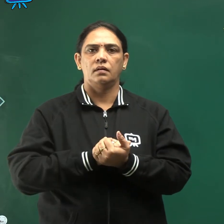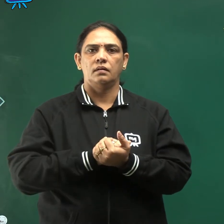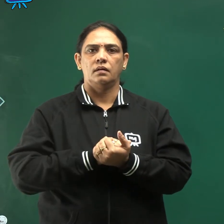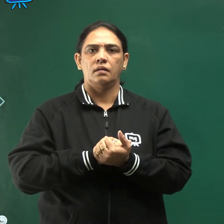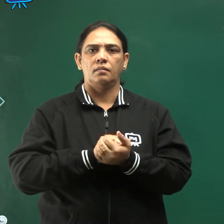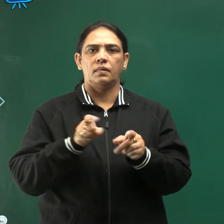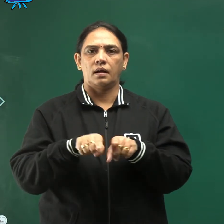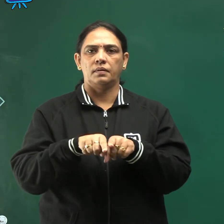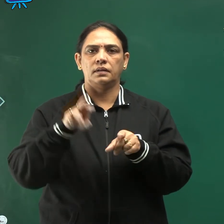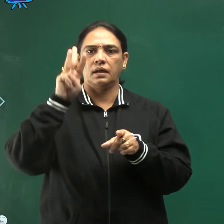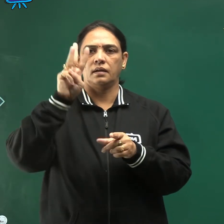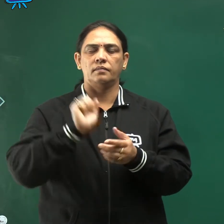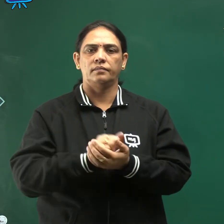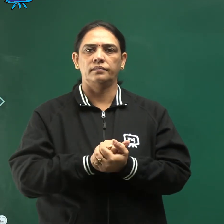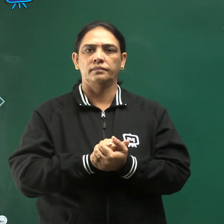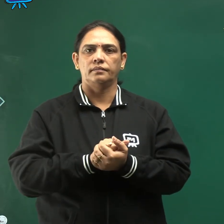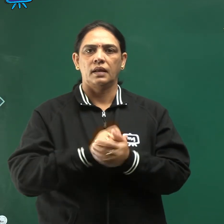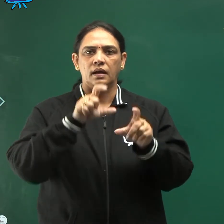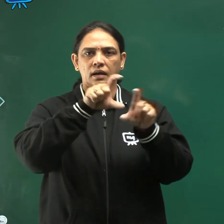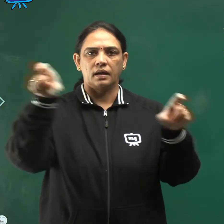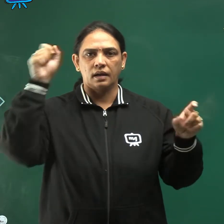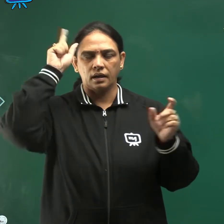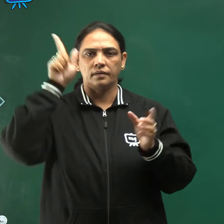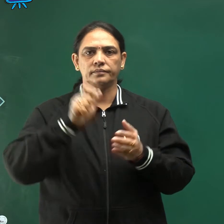बराबर 3। समझ आ गया?